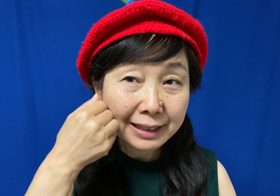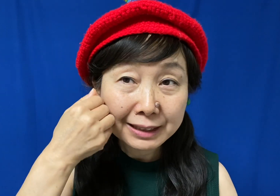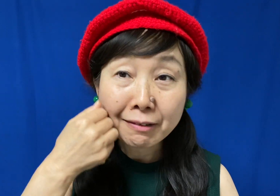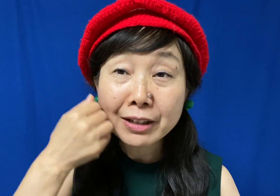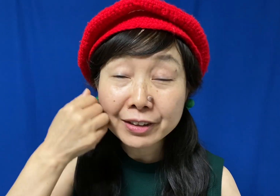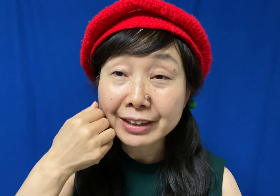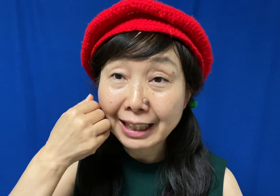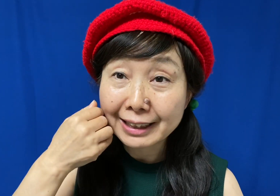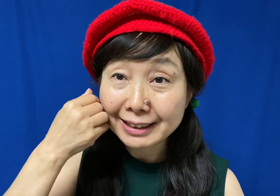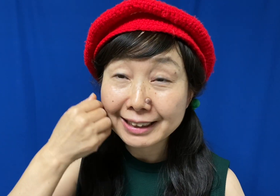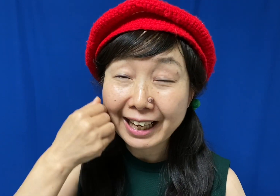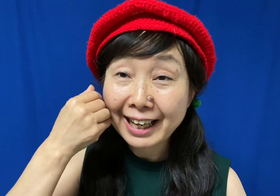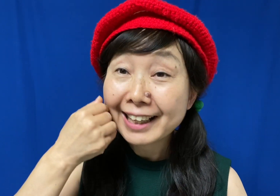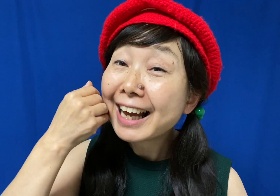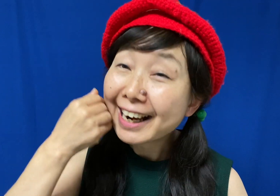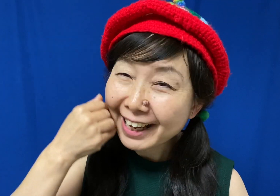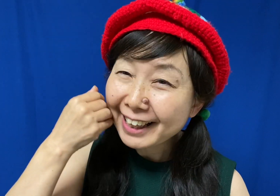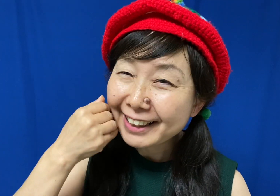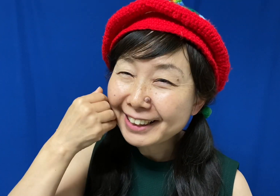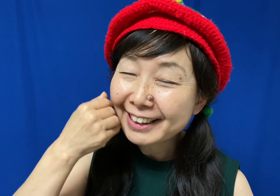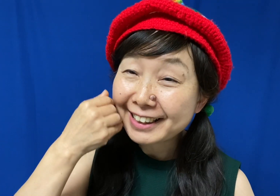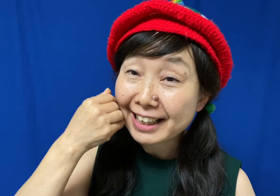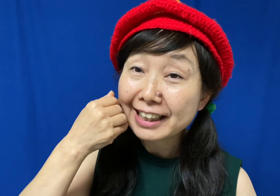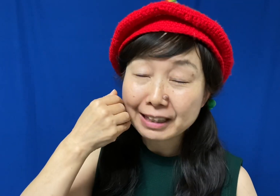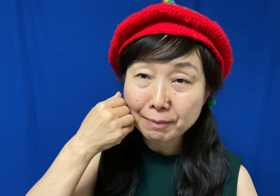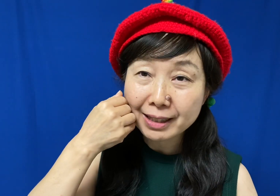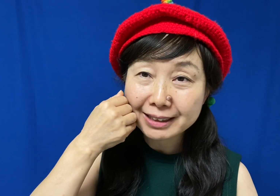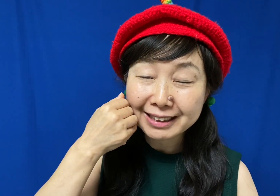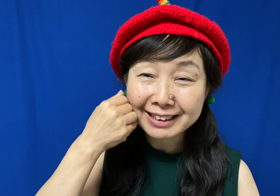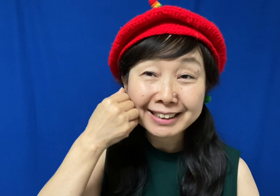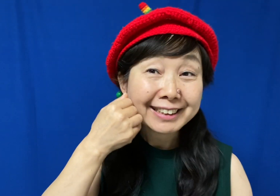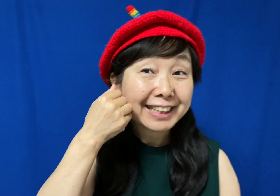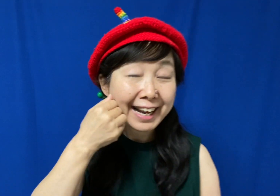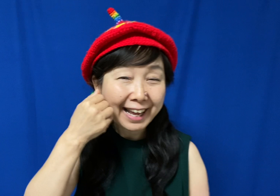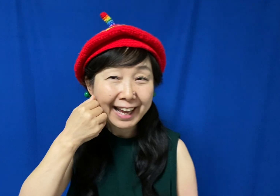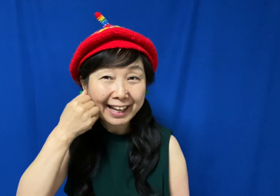触るような形で誰ってやってます。誰、